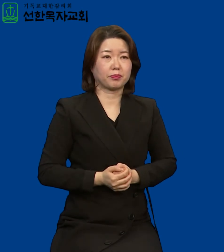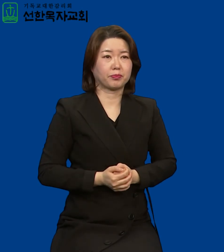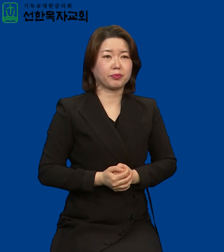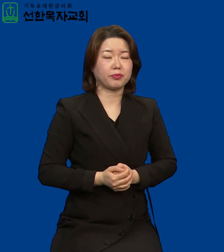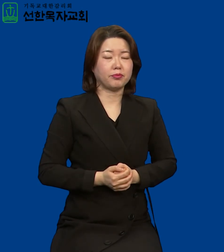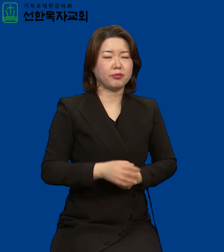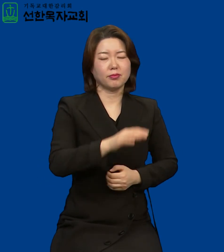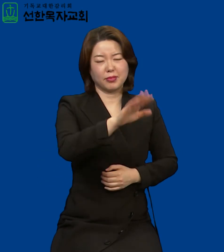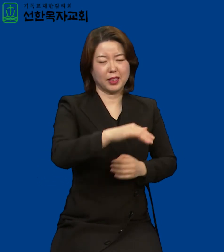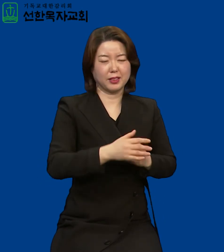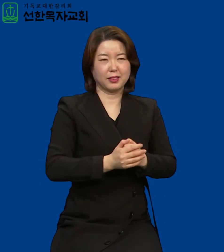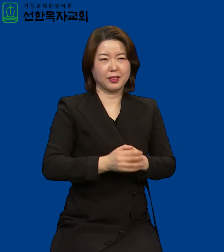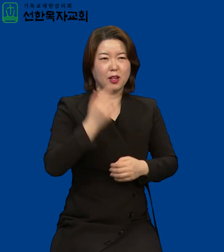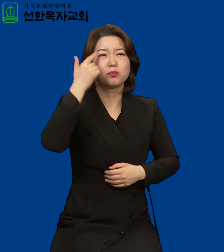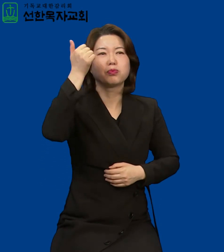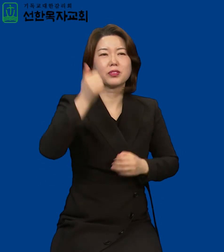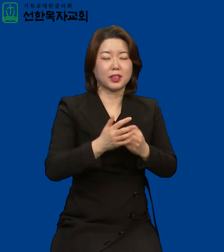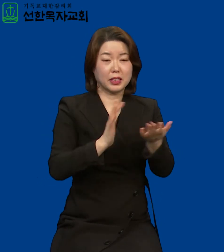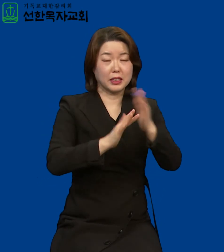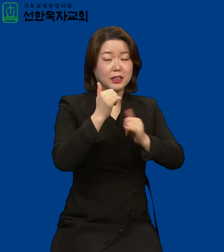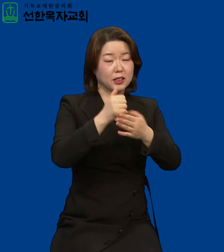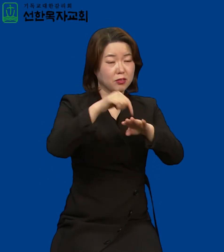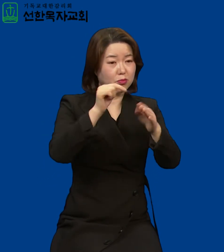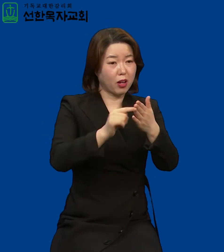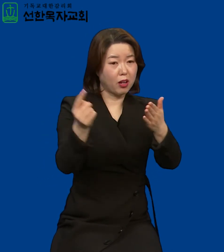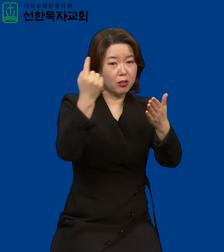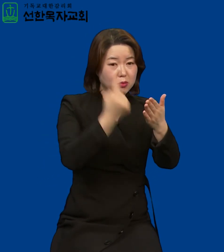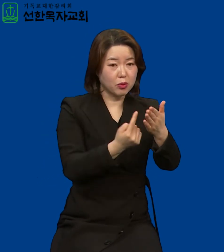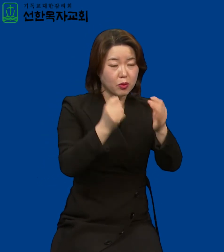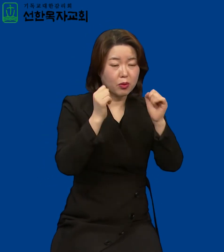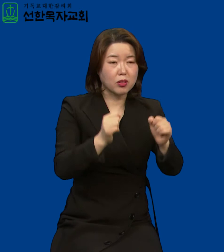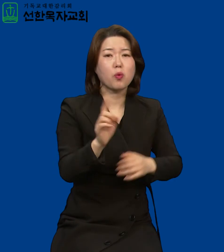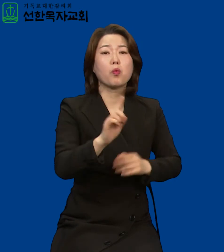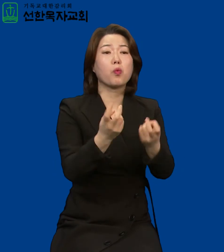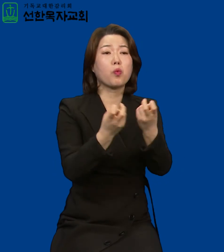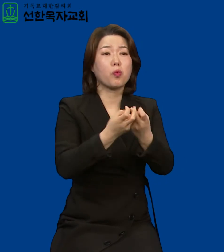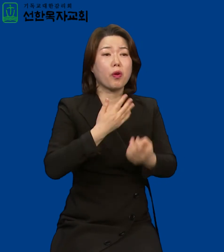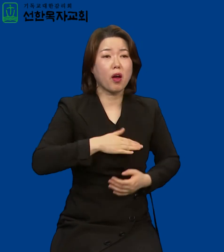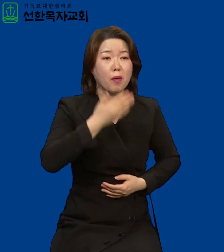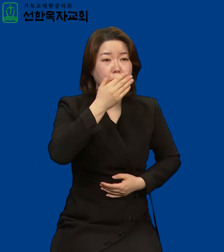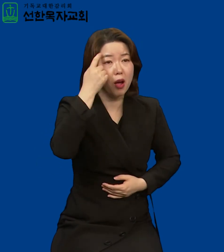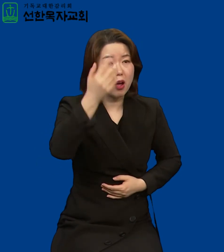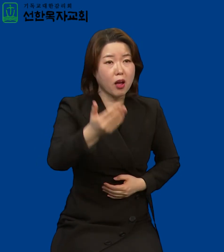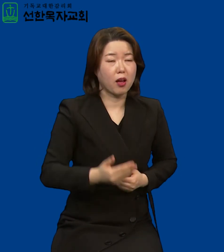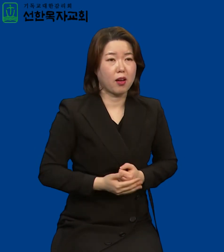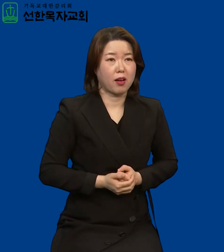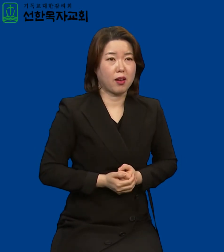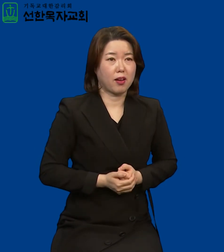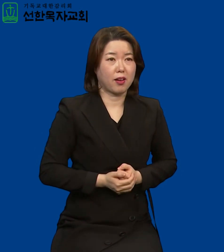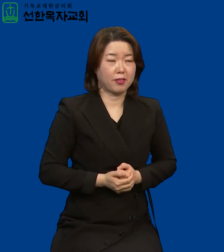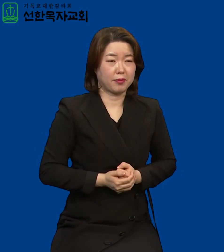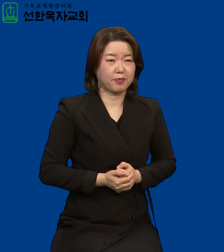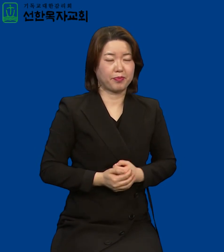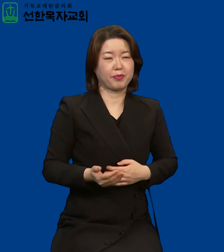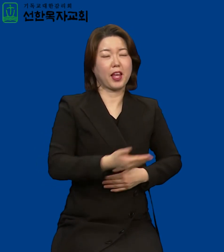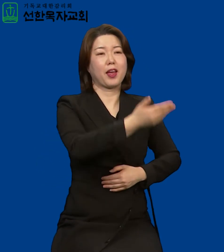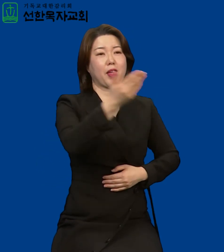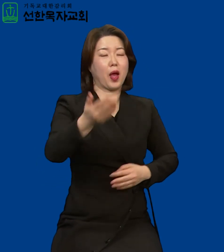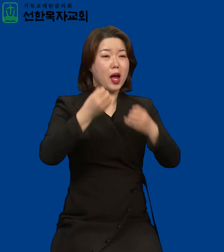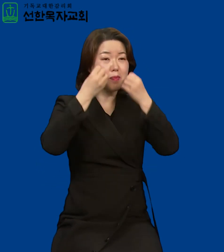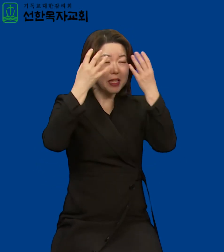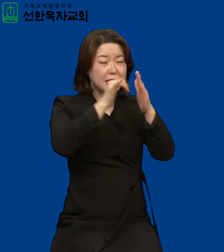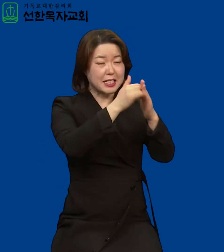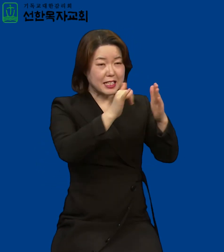아유, 목사님, 예수님이 마음에 계신 것을 어떻게 알 수 있나요? 여러분이 새가족 양육 받을